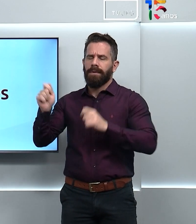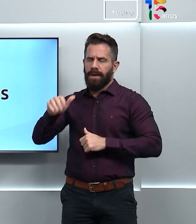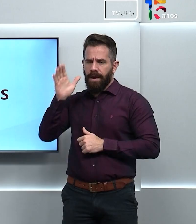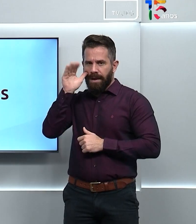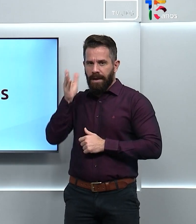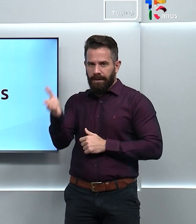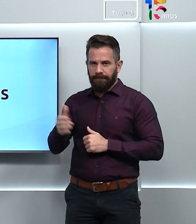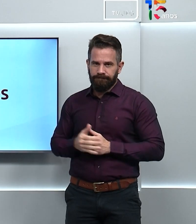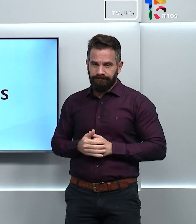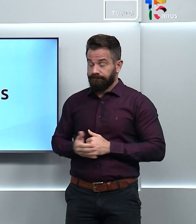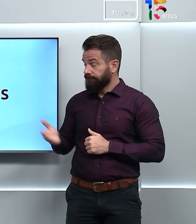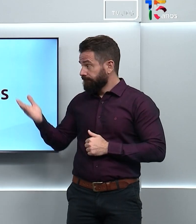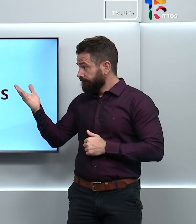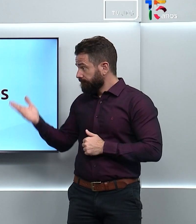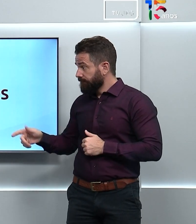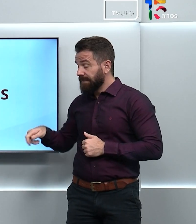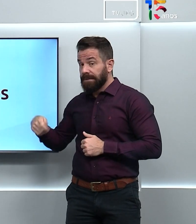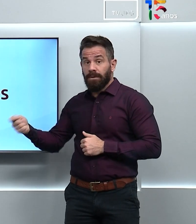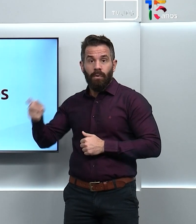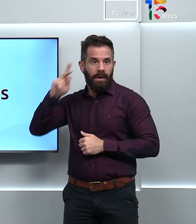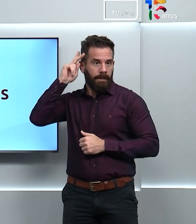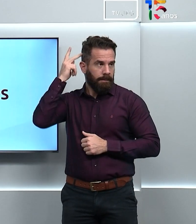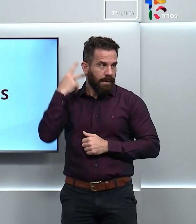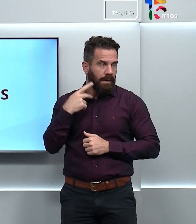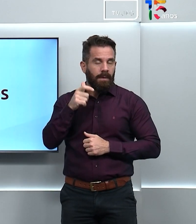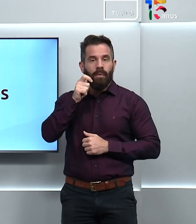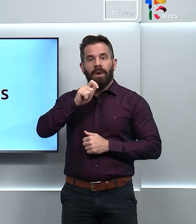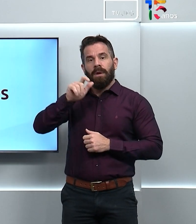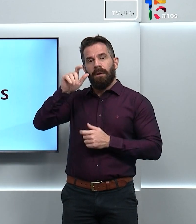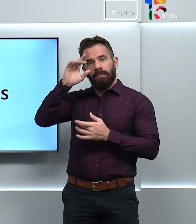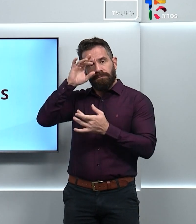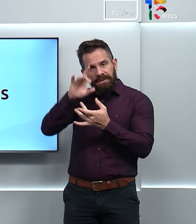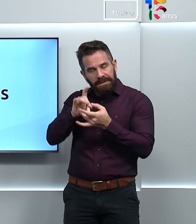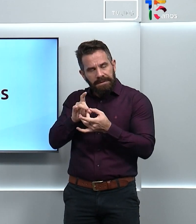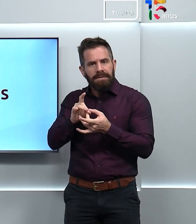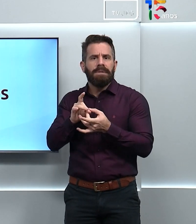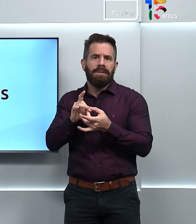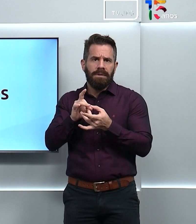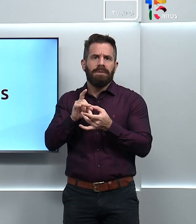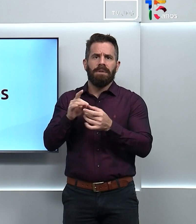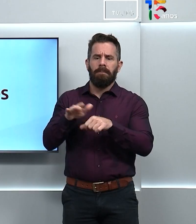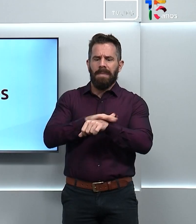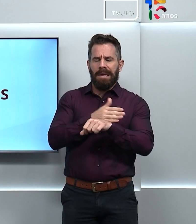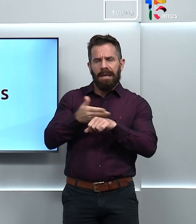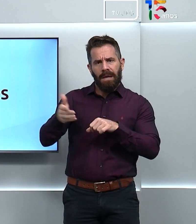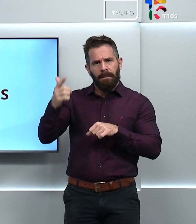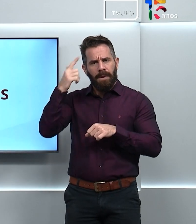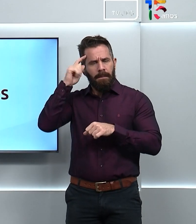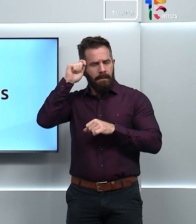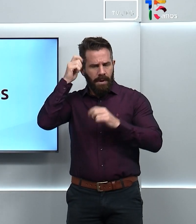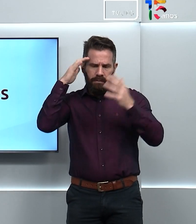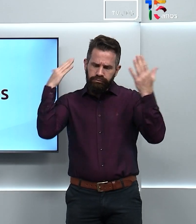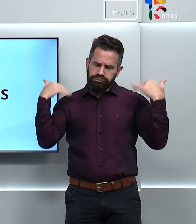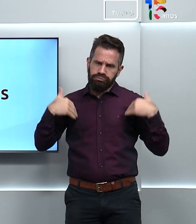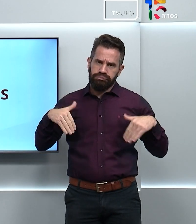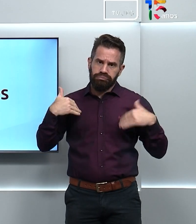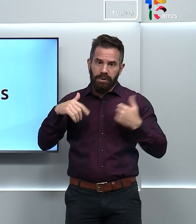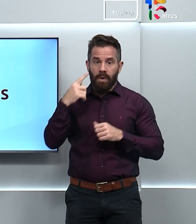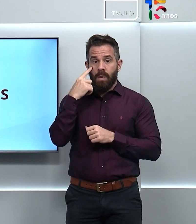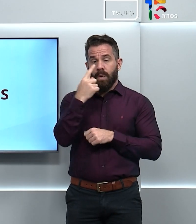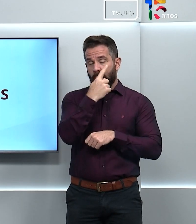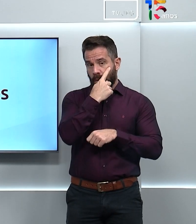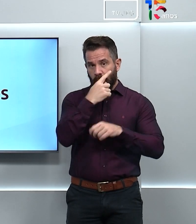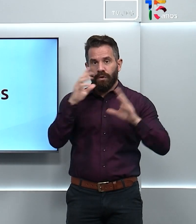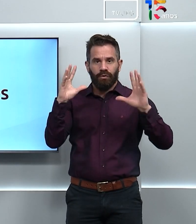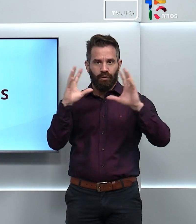no YouTube. Eu sou a Camila Maia, me descrevo como uma mulher cis, de pele clara, tenho cabelos escuros, longos e lisos e olhos